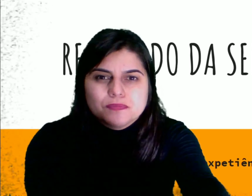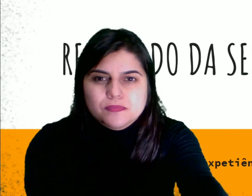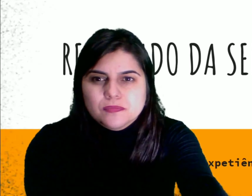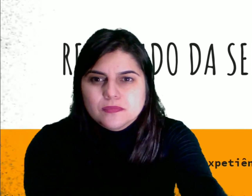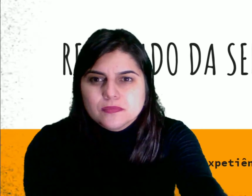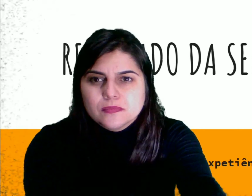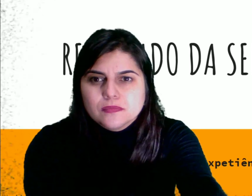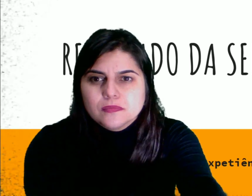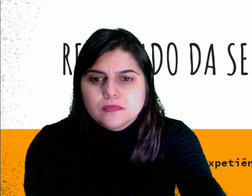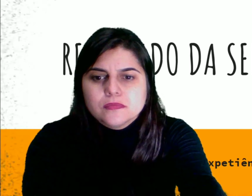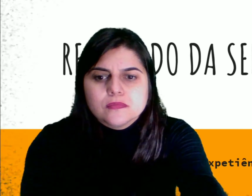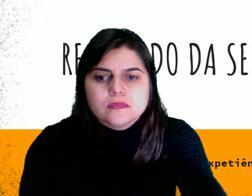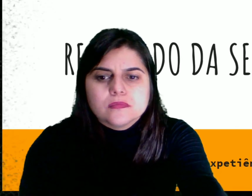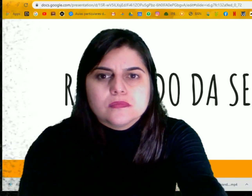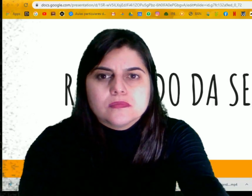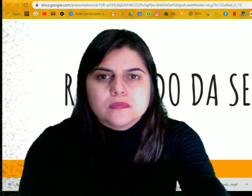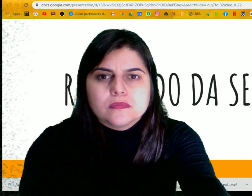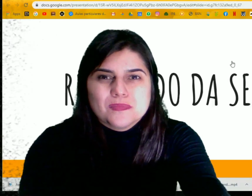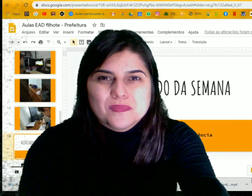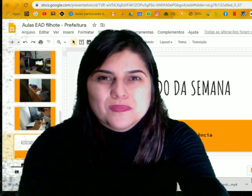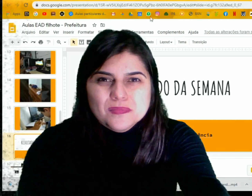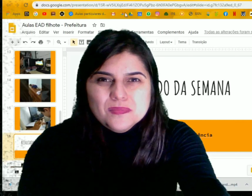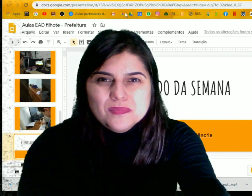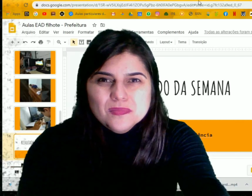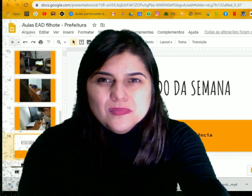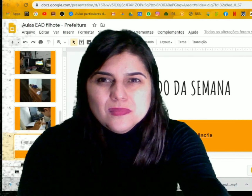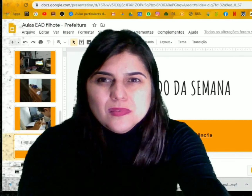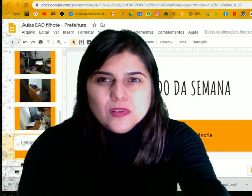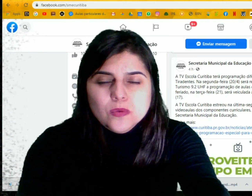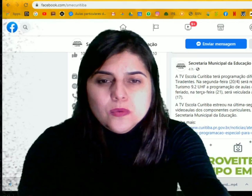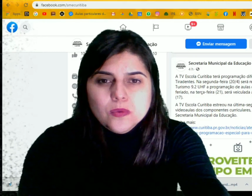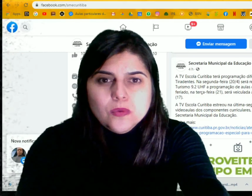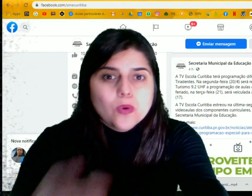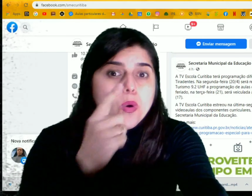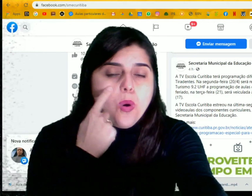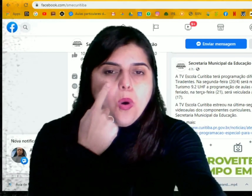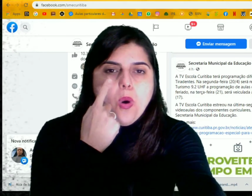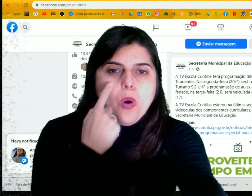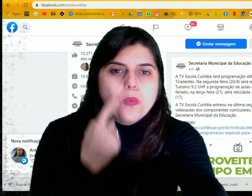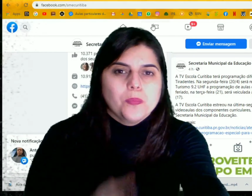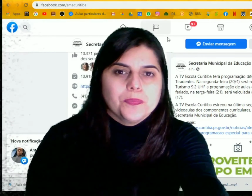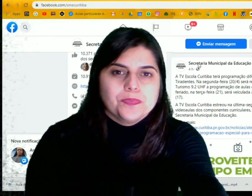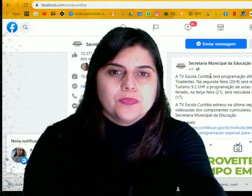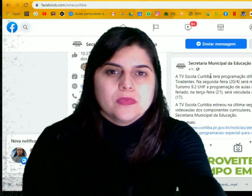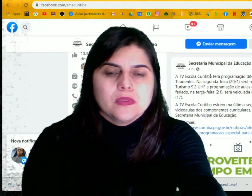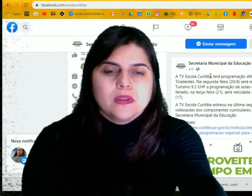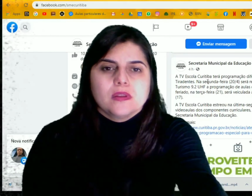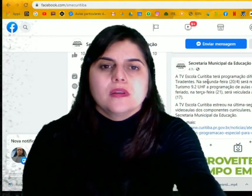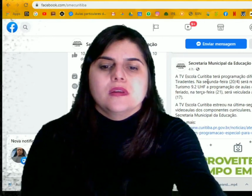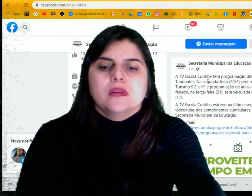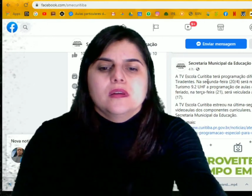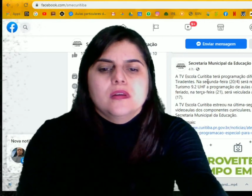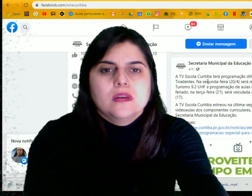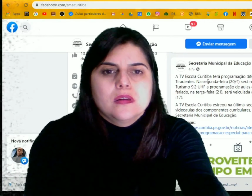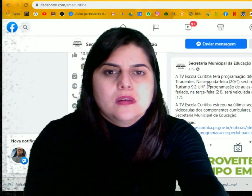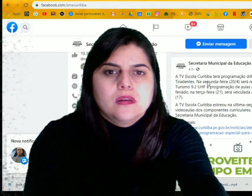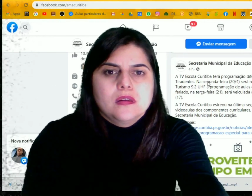bem interessante. Eu tenho uns detalhes aqui no Face que eu gostaria de mostrar para vocês.